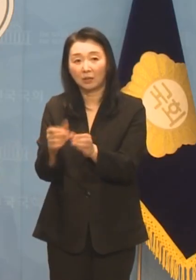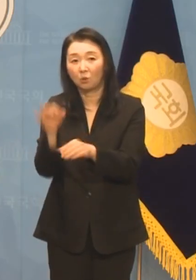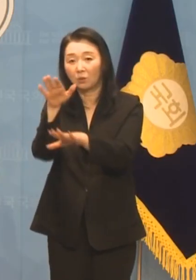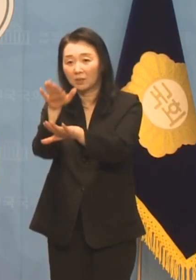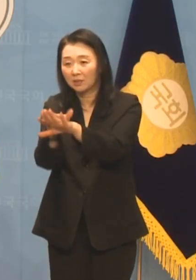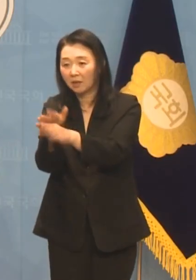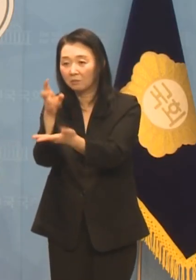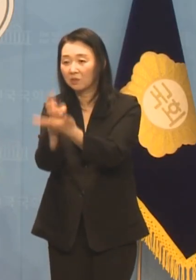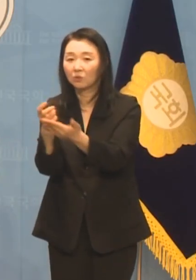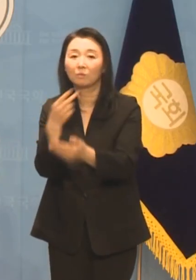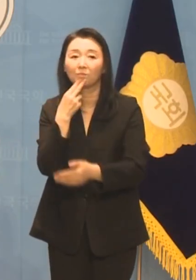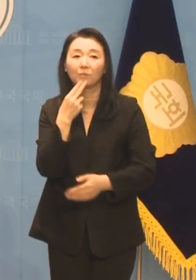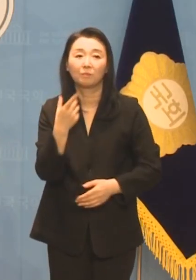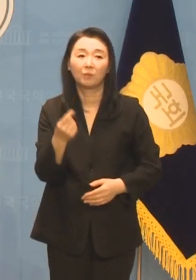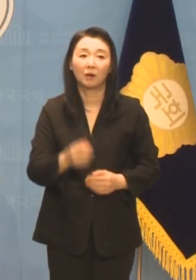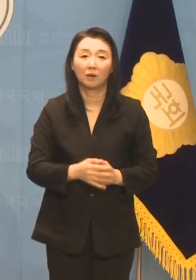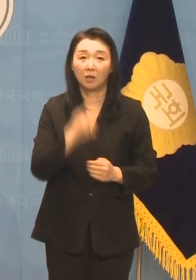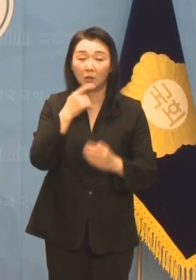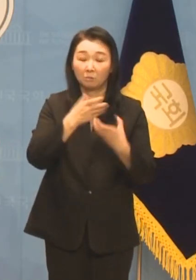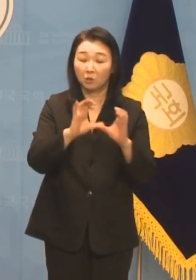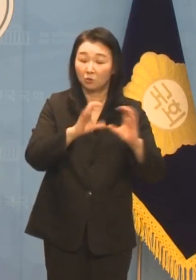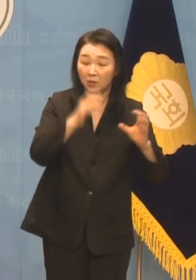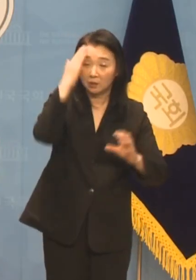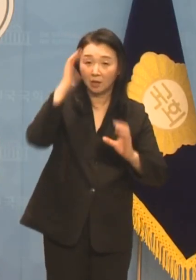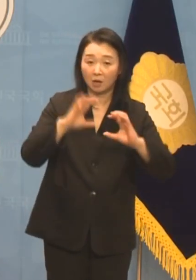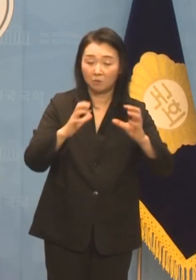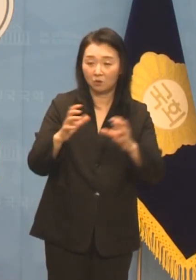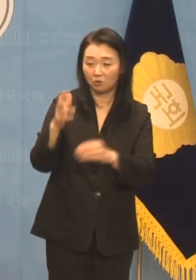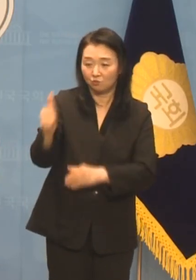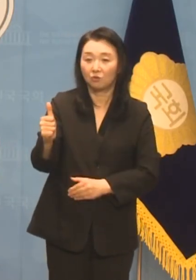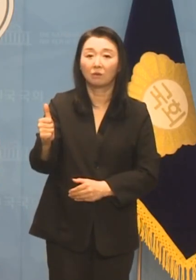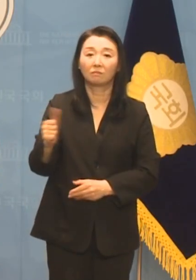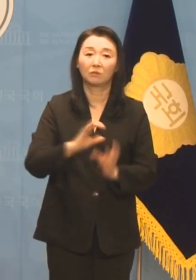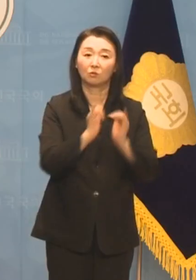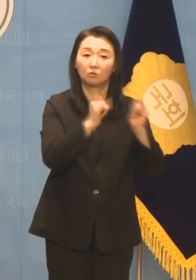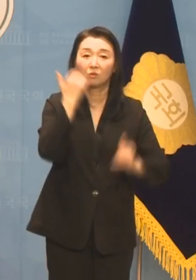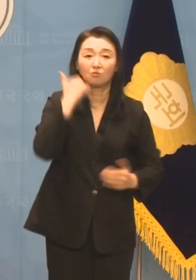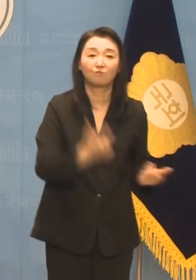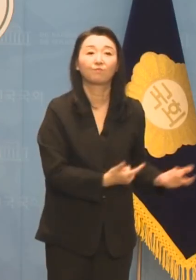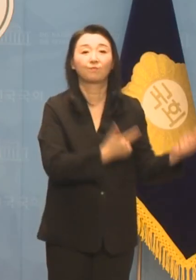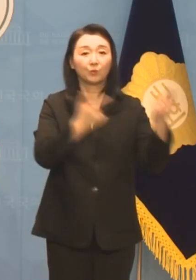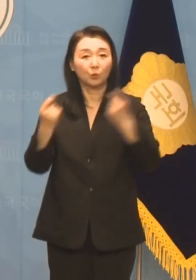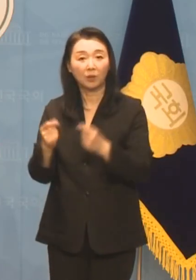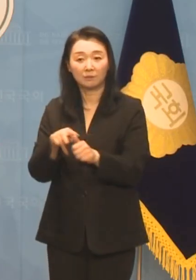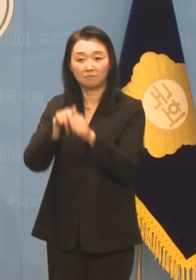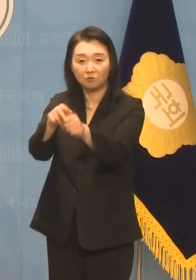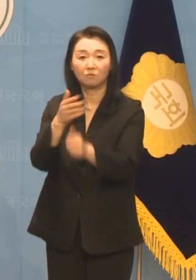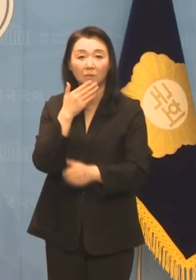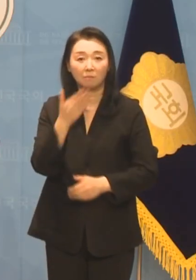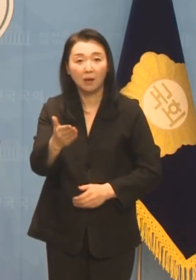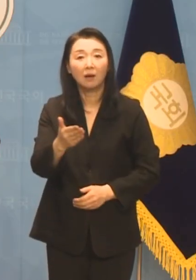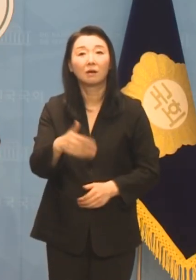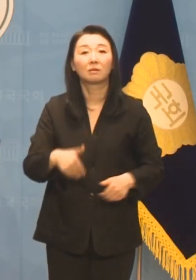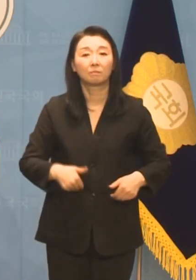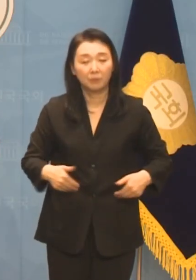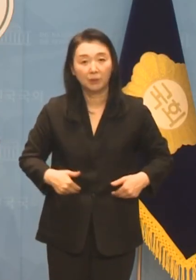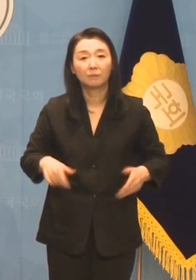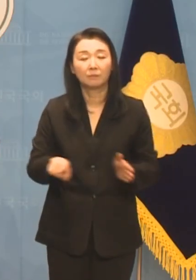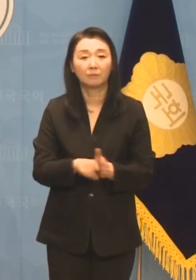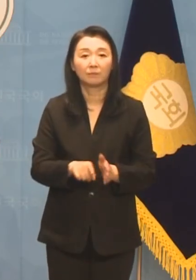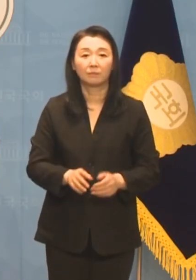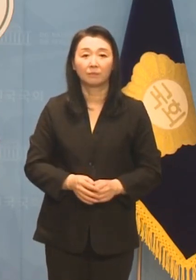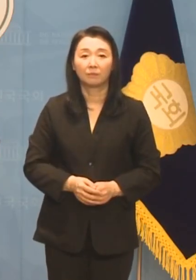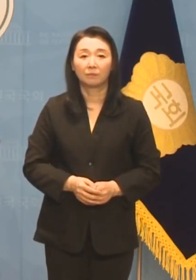제도가 없습니다. 민주공화국 대한민국의 주권자, 우리 국민 누구나 출마할 수 있어야 한다고